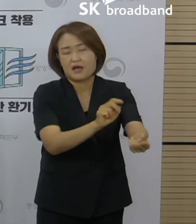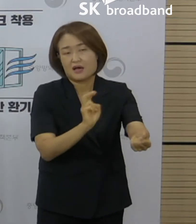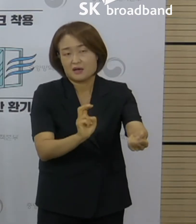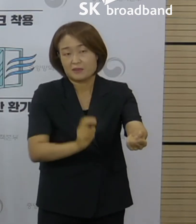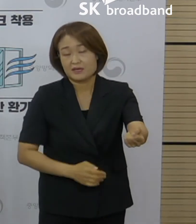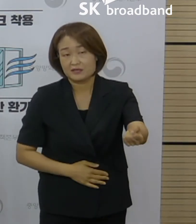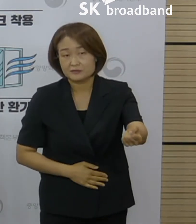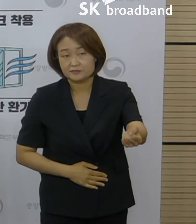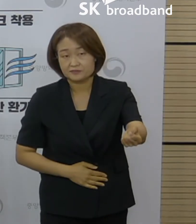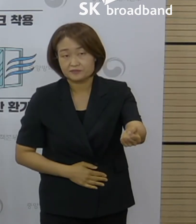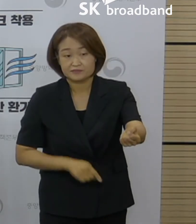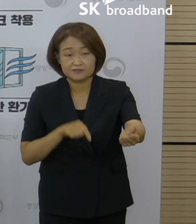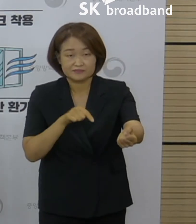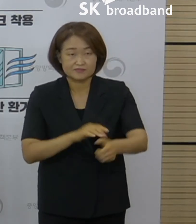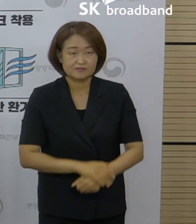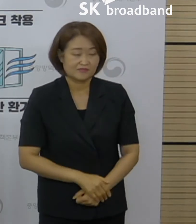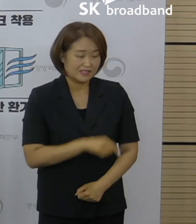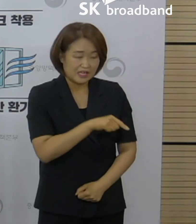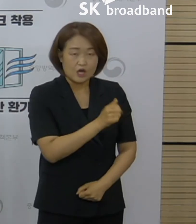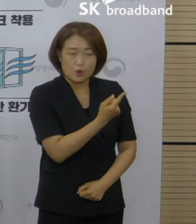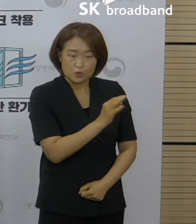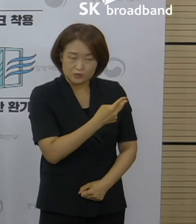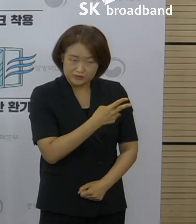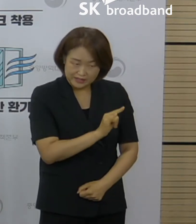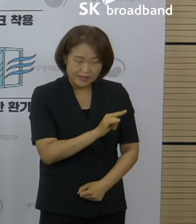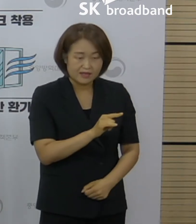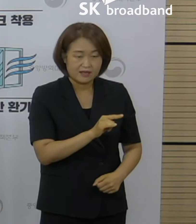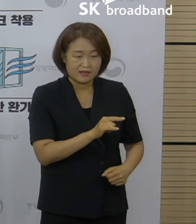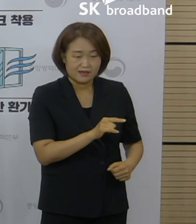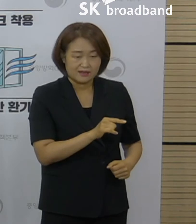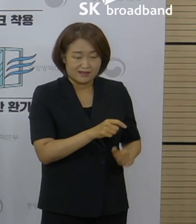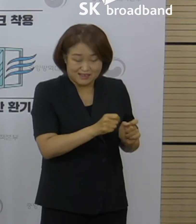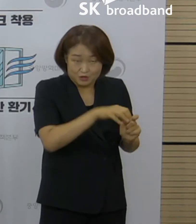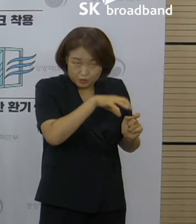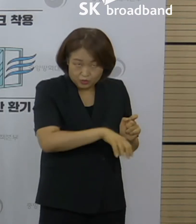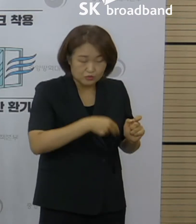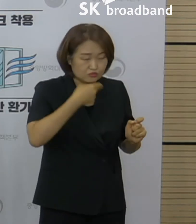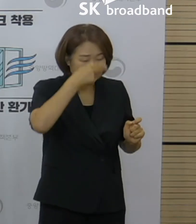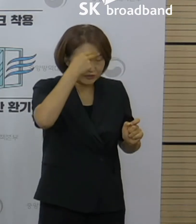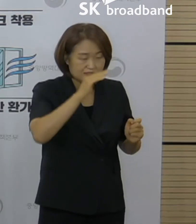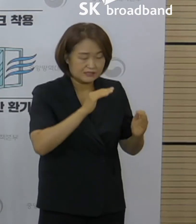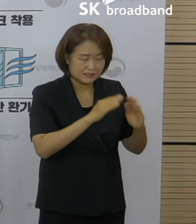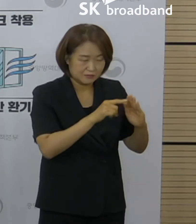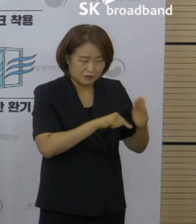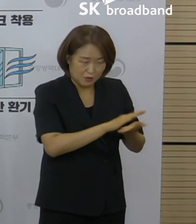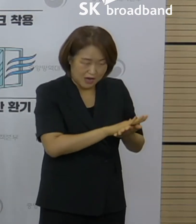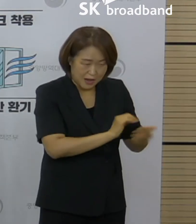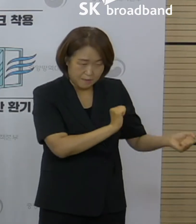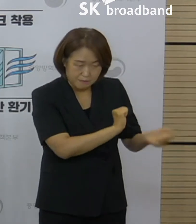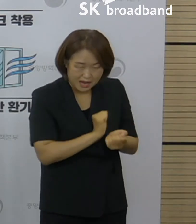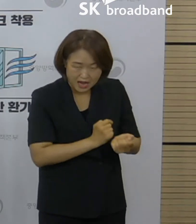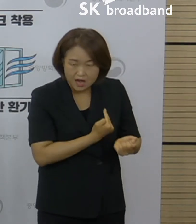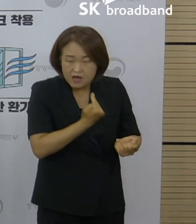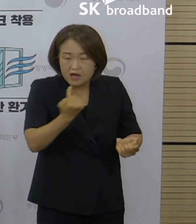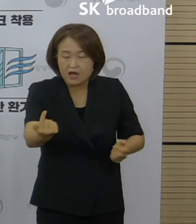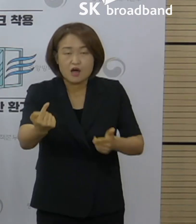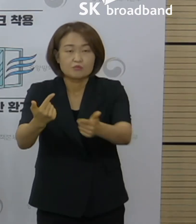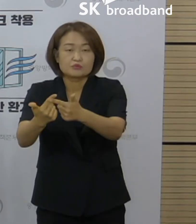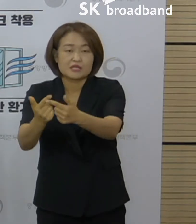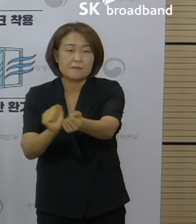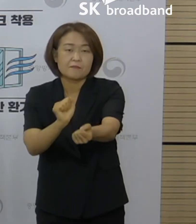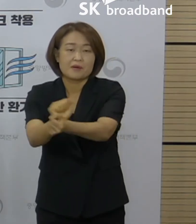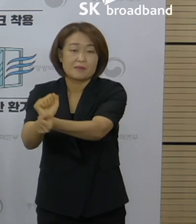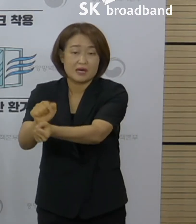사례는 홍대에서 감염돼서 홍대 인근 주점에서 감염돼서 부산에 있는 주점으로 전파됐고 거기 이용자들은